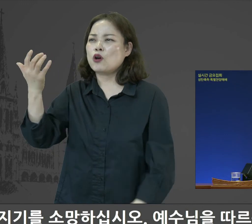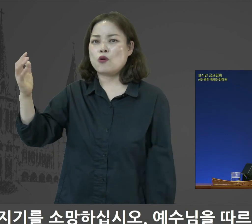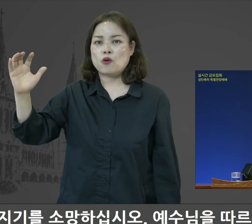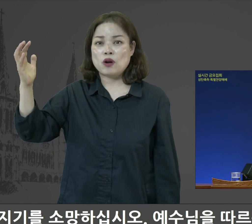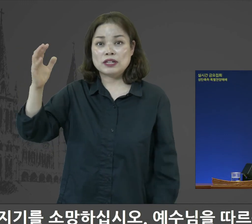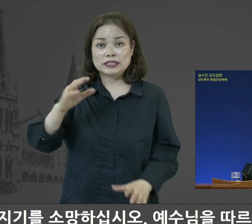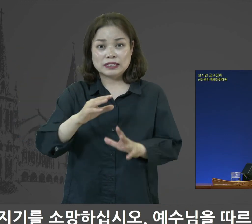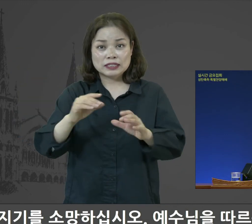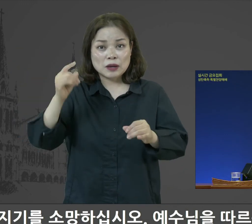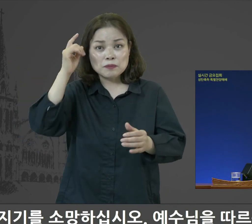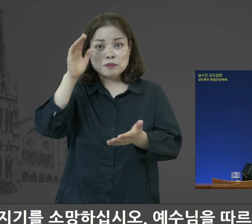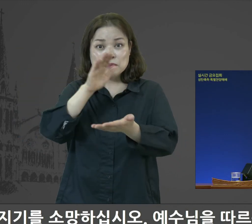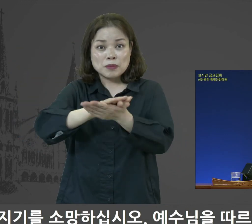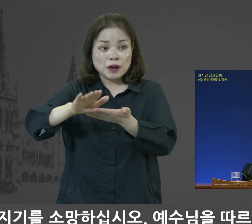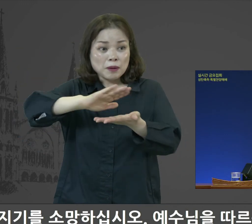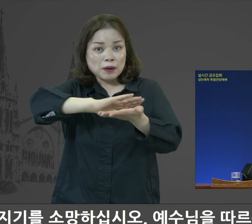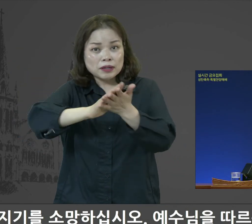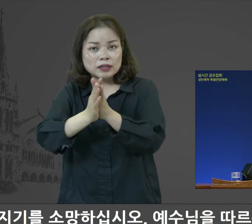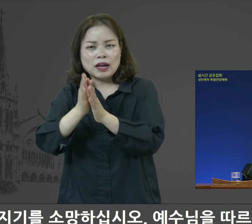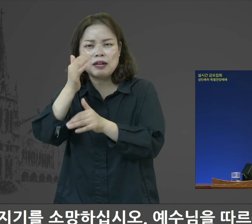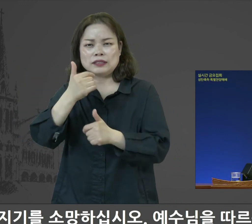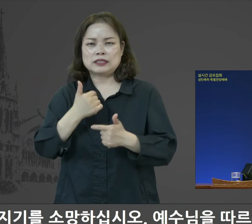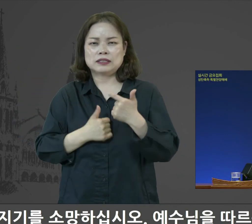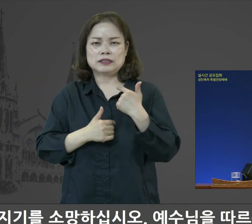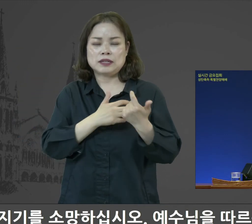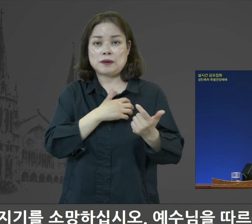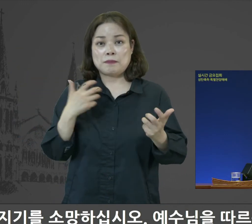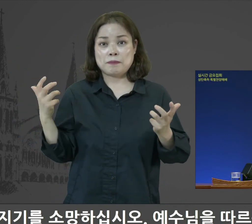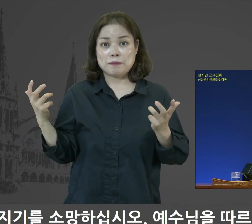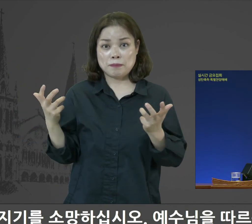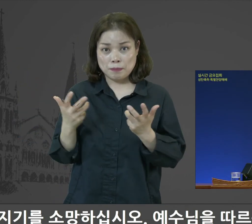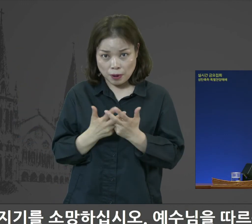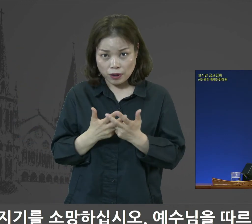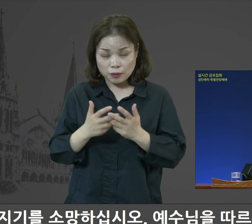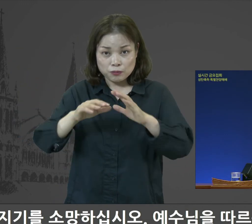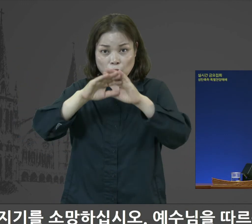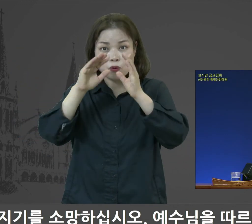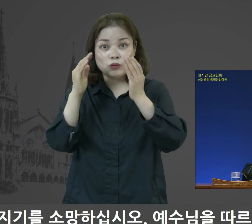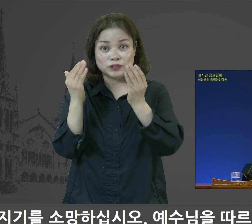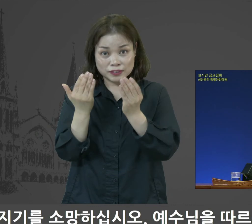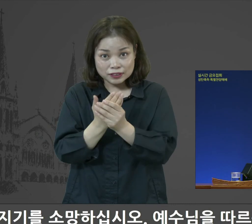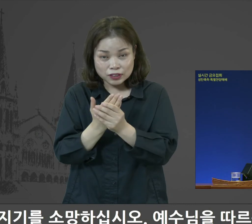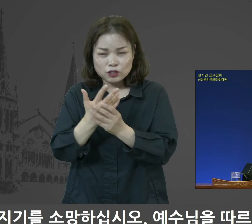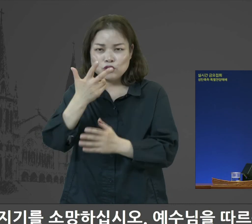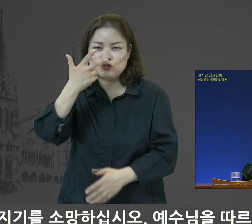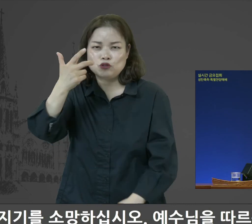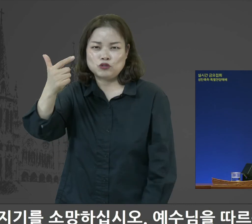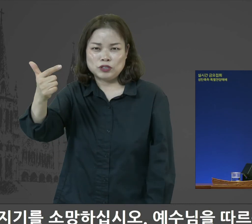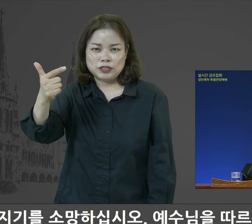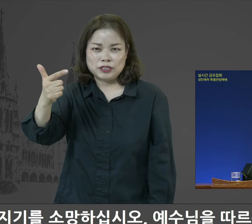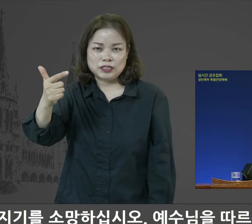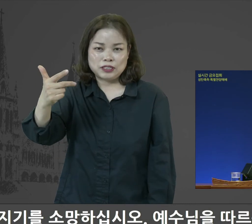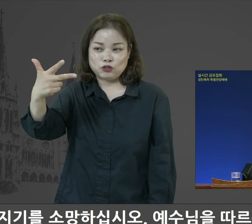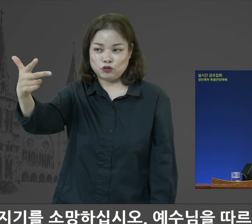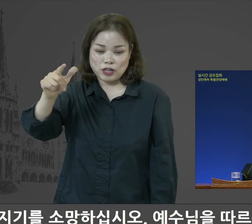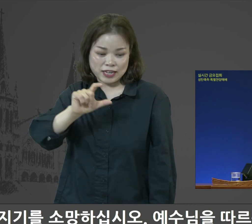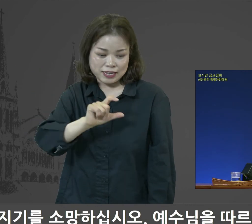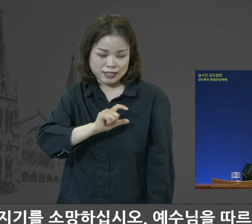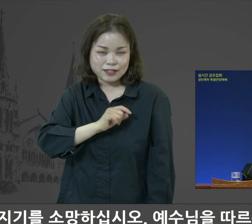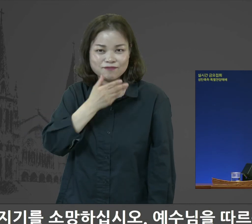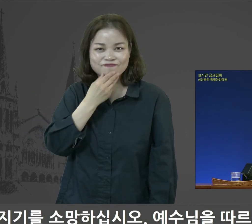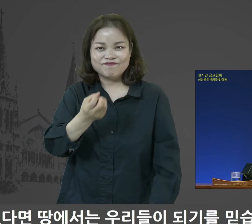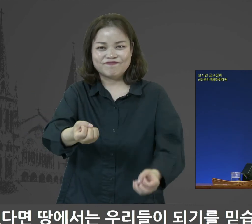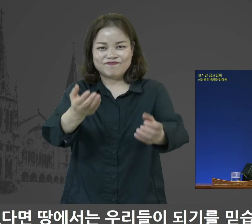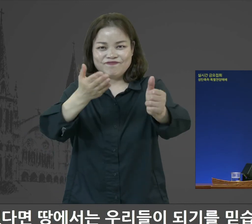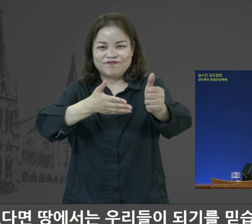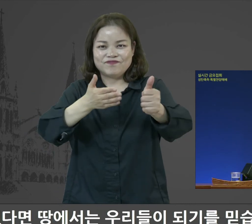이 땅의 평화로 바뀌는 하나님의 기뻐하심이 차고도 넘치는 우리 모두 될 수 있기를 주의 이름으로